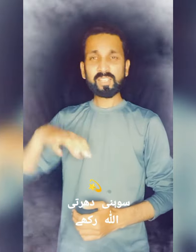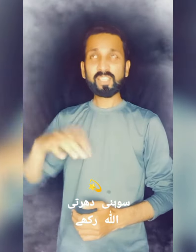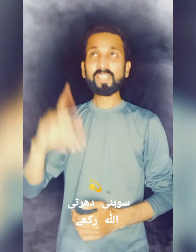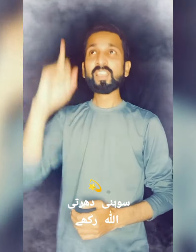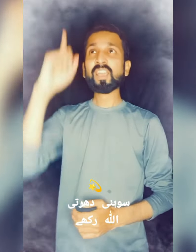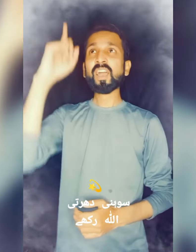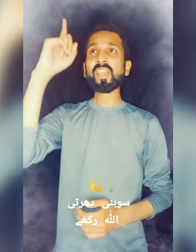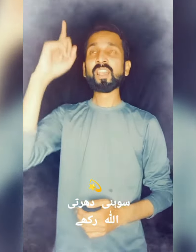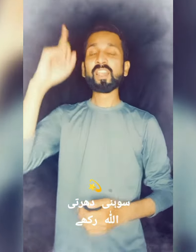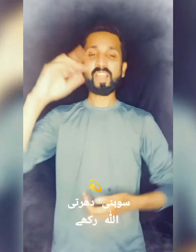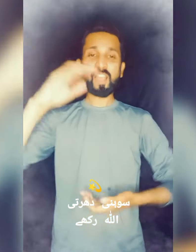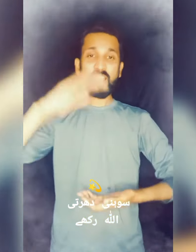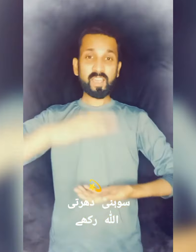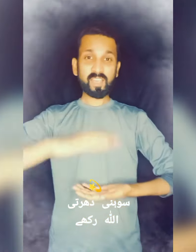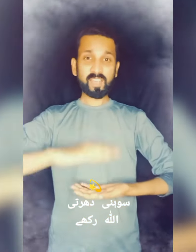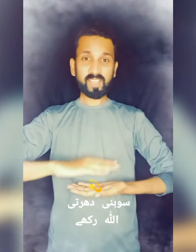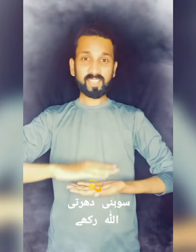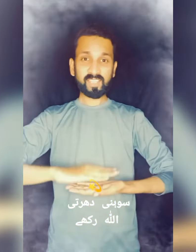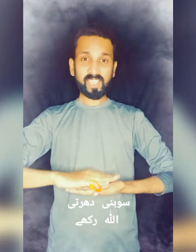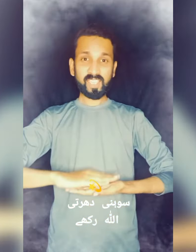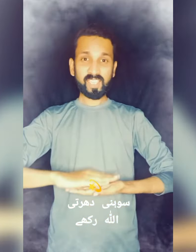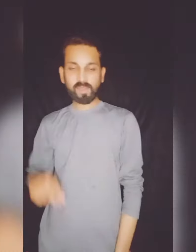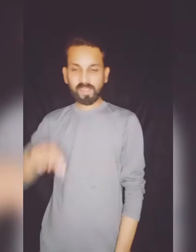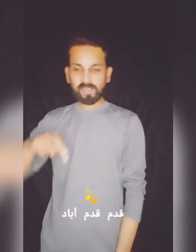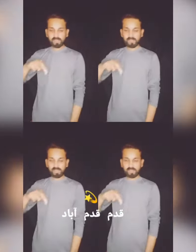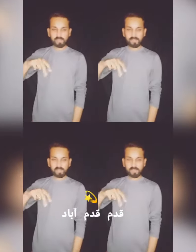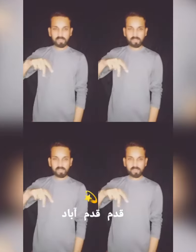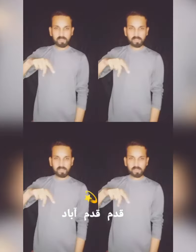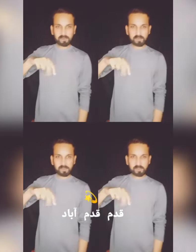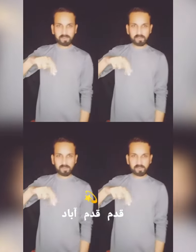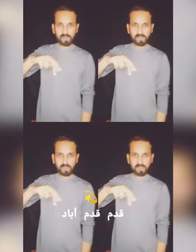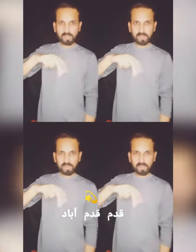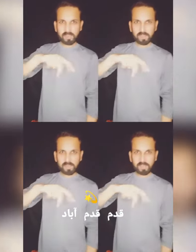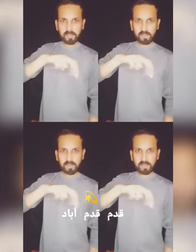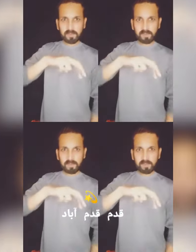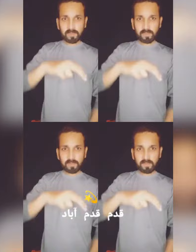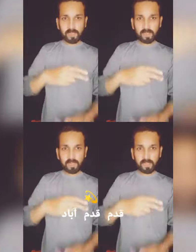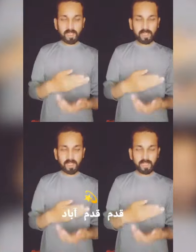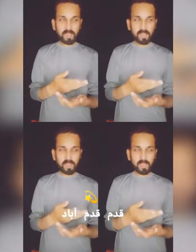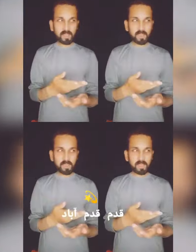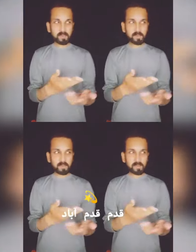करते अल्लाह रखे कदम कदम